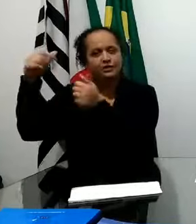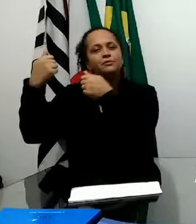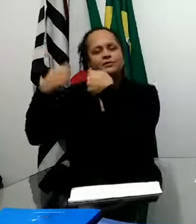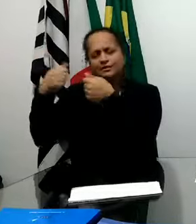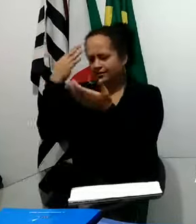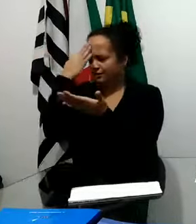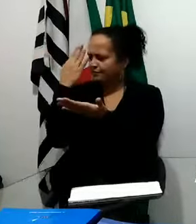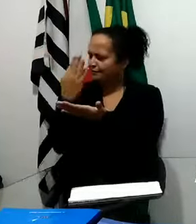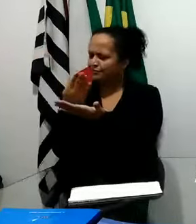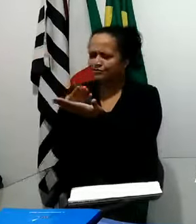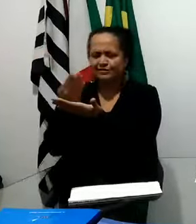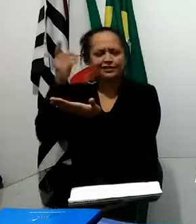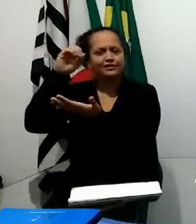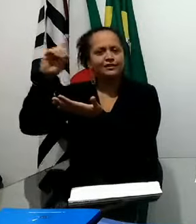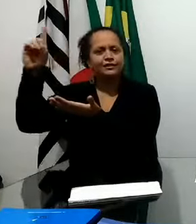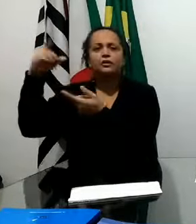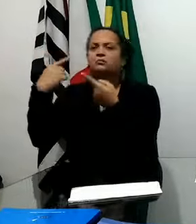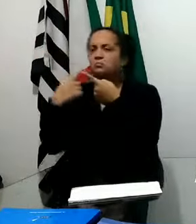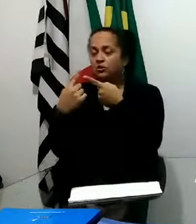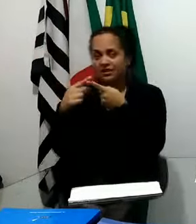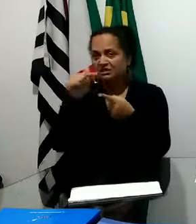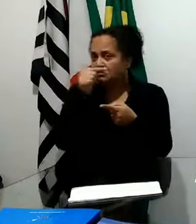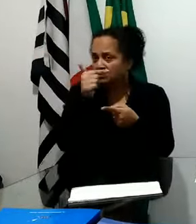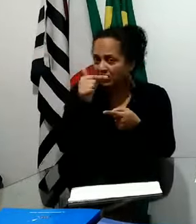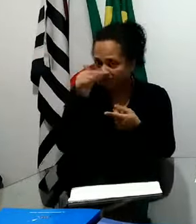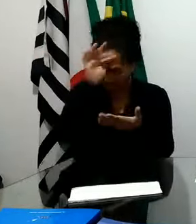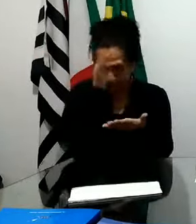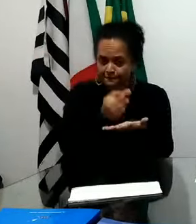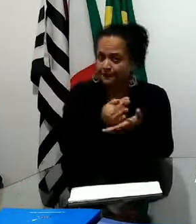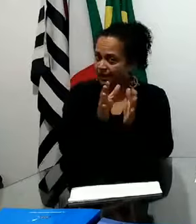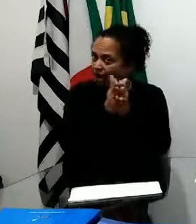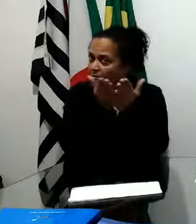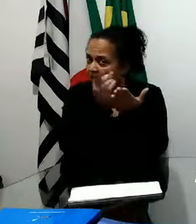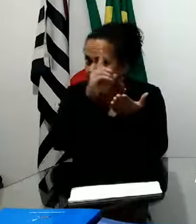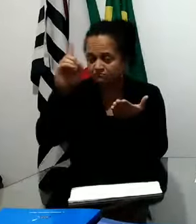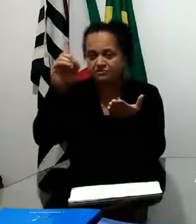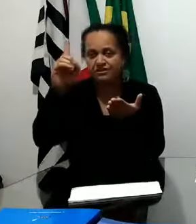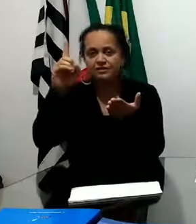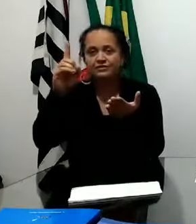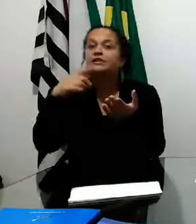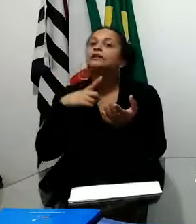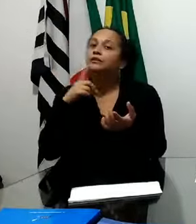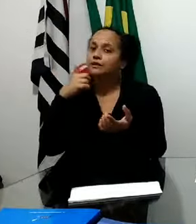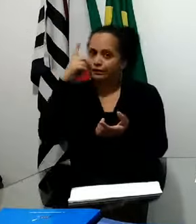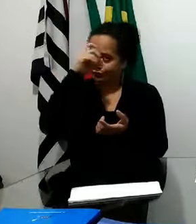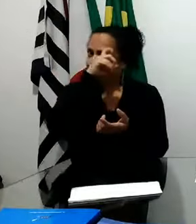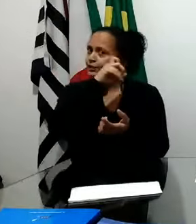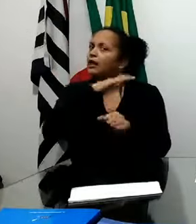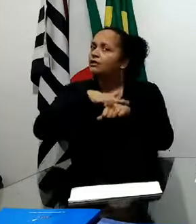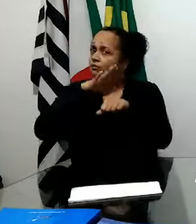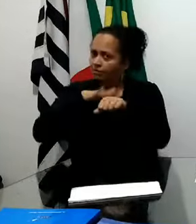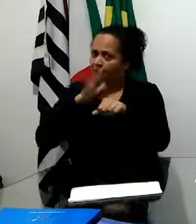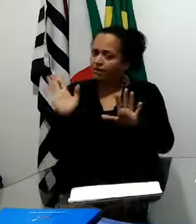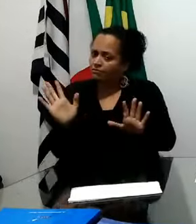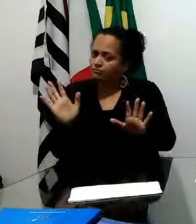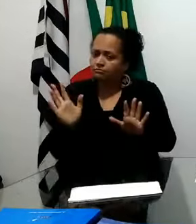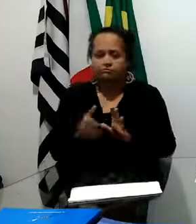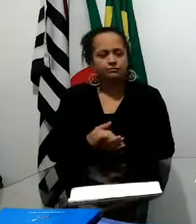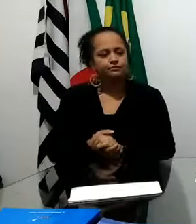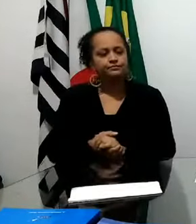vamos suportar os dias vindouros, os anos vindouros. Amém? Então, eu creio